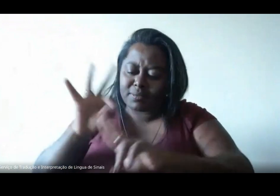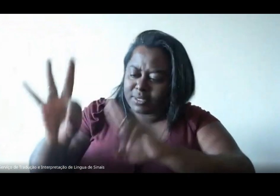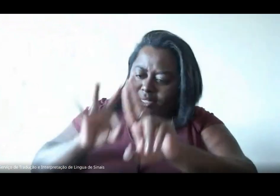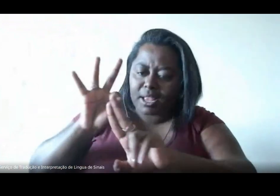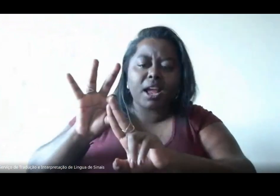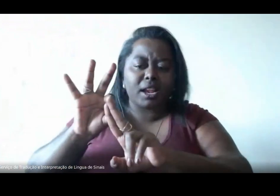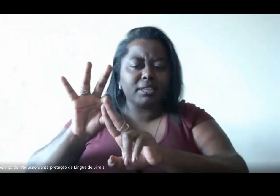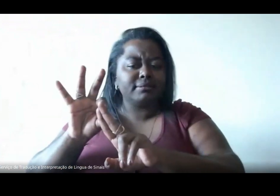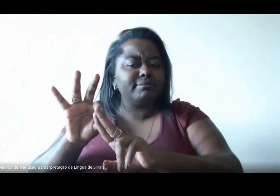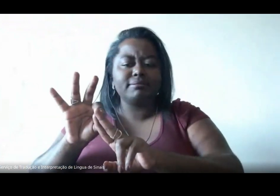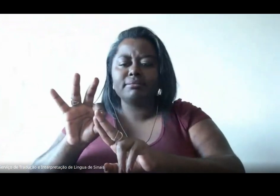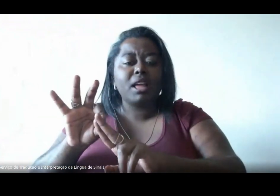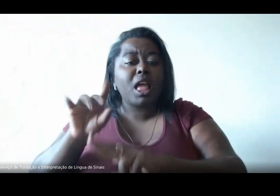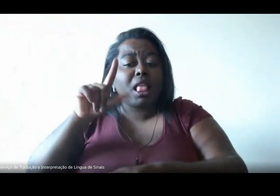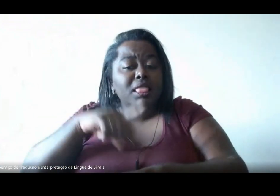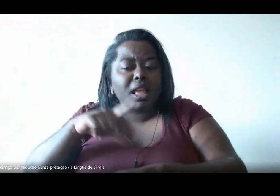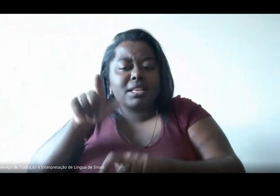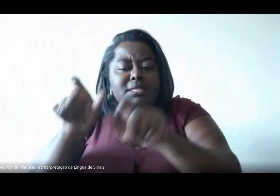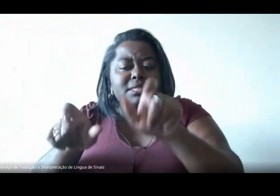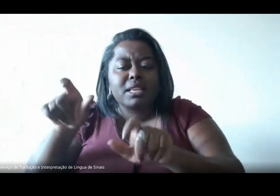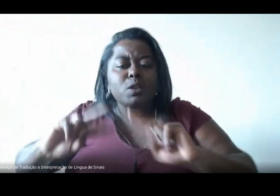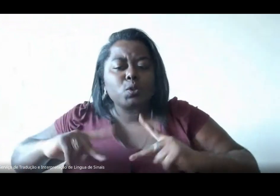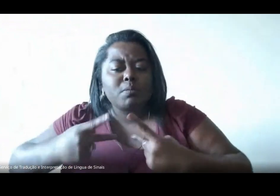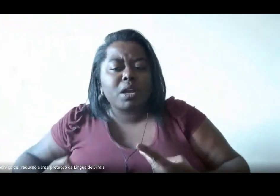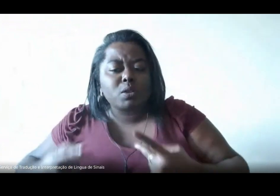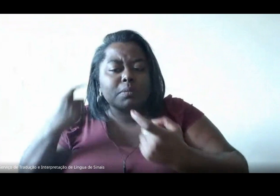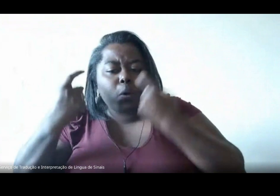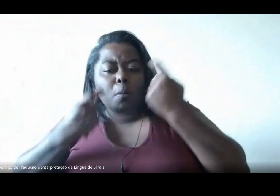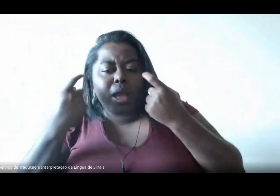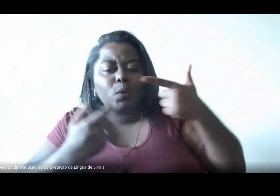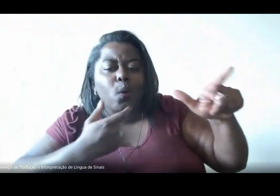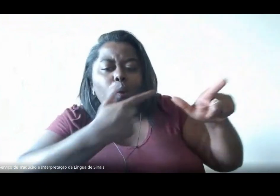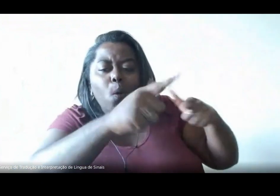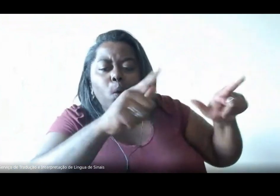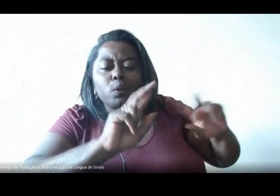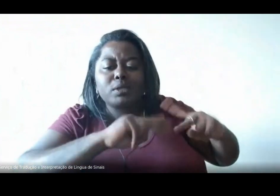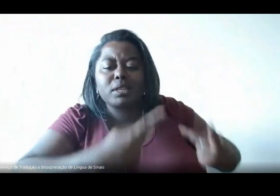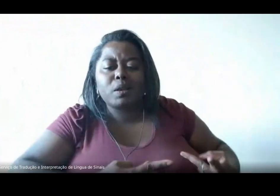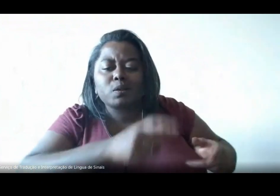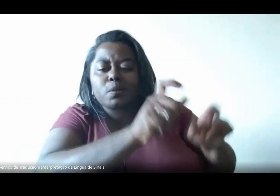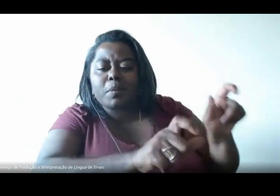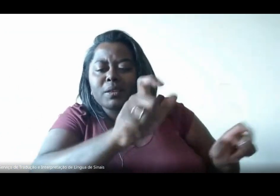em alunos como outros seres humanos e em como ajudá-los.